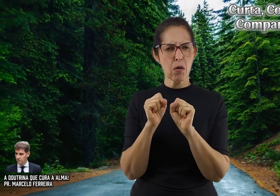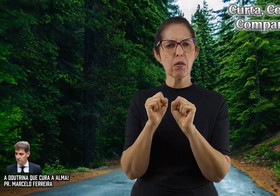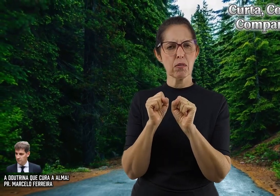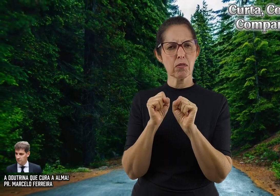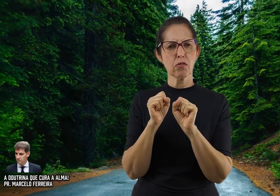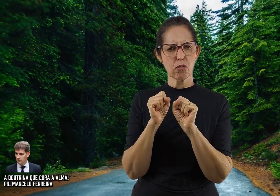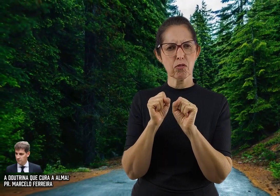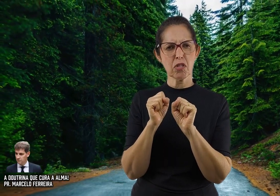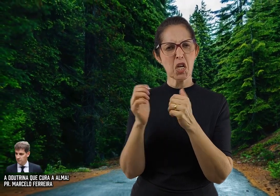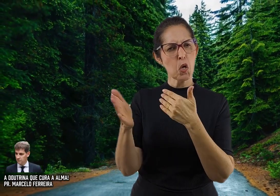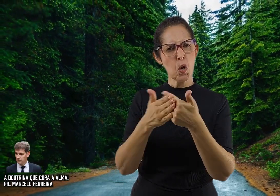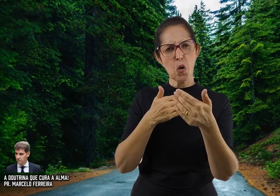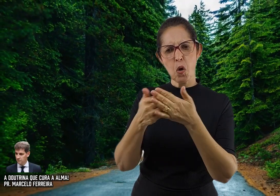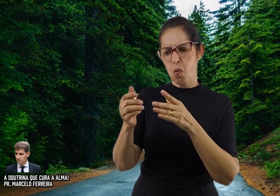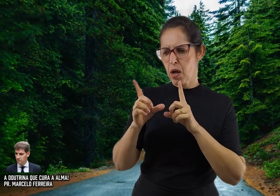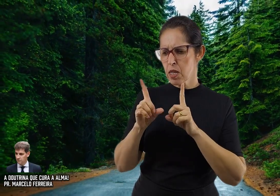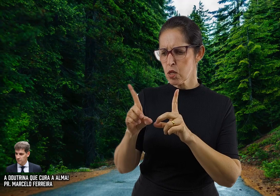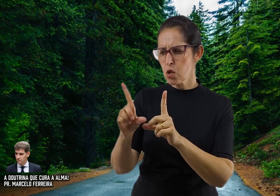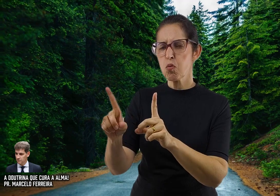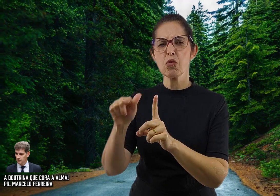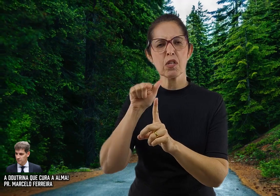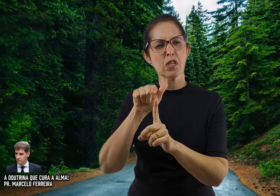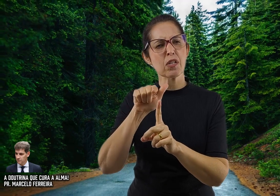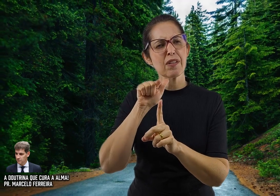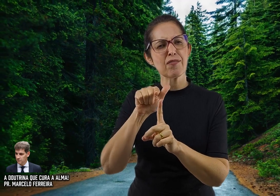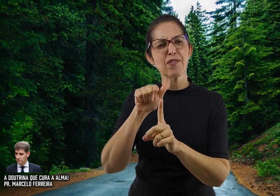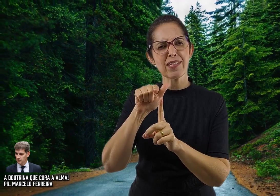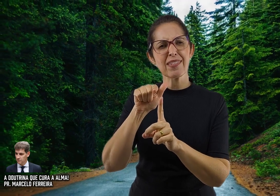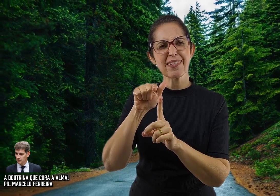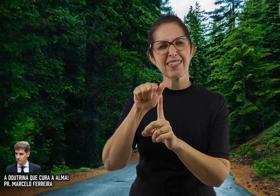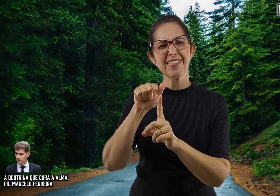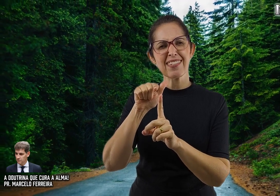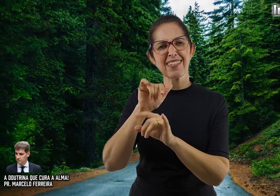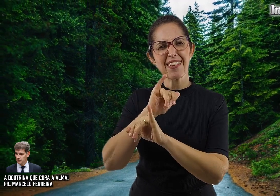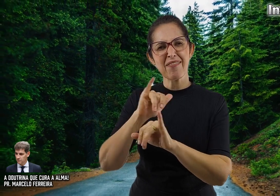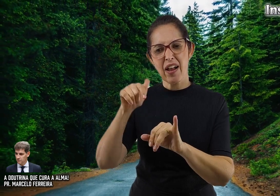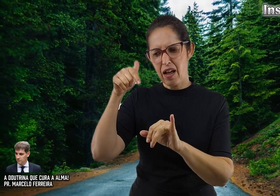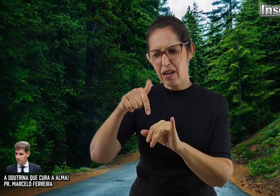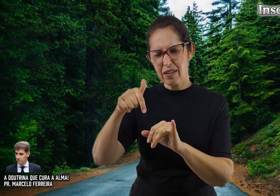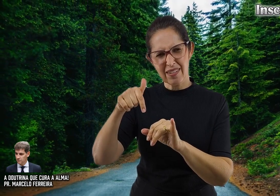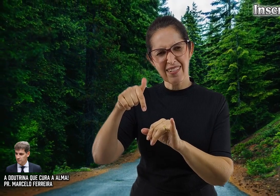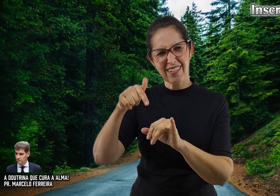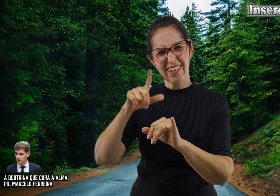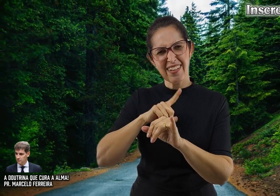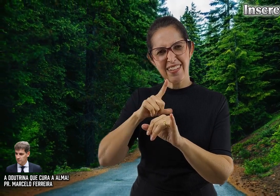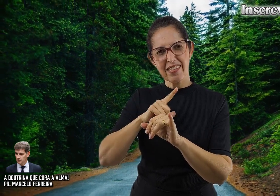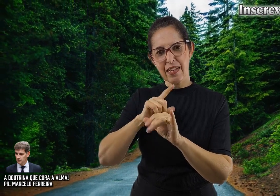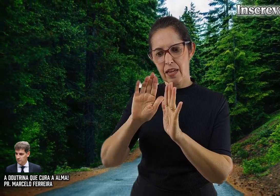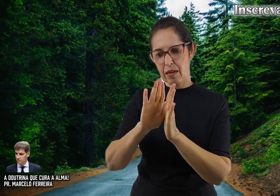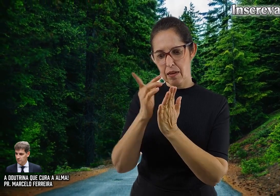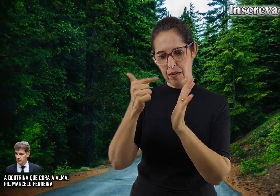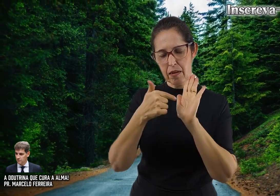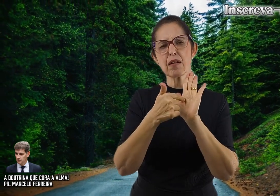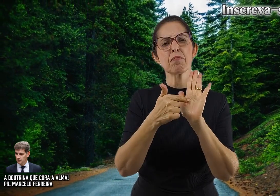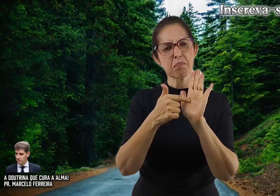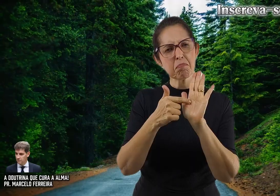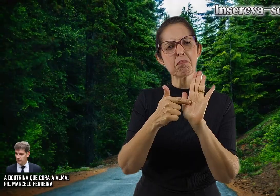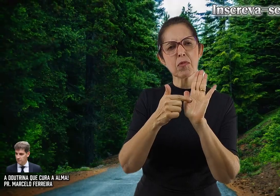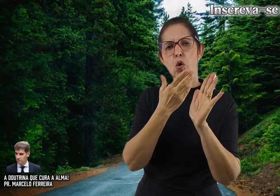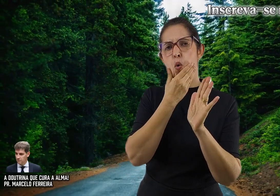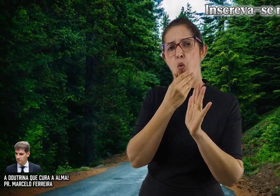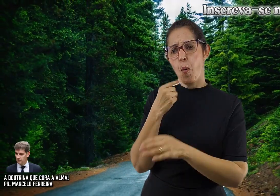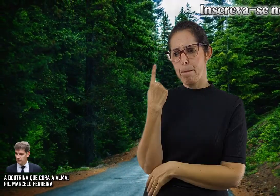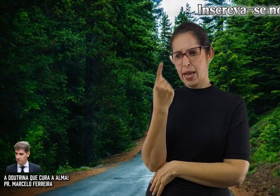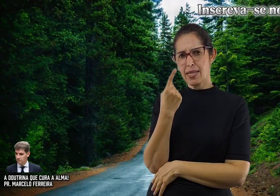quiser. Qualquer doutrina que você falar dessa obra está aqui, ó, está na palavra. Consultar o Senhor está aqui. E Davi consultou